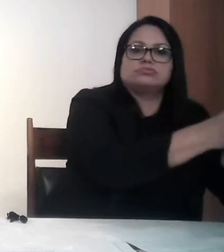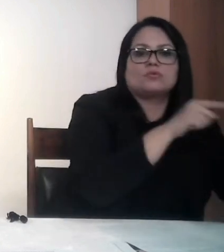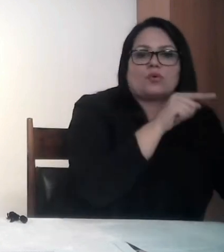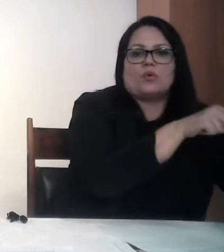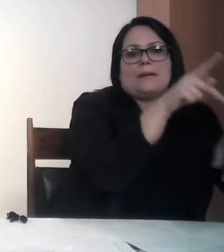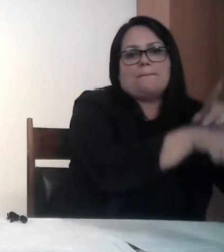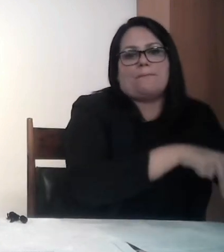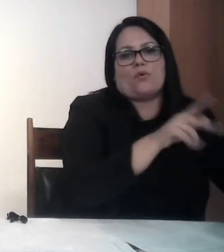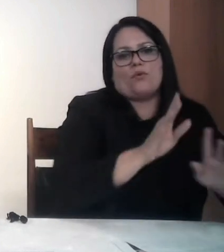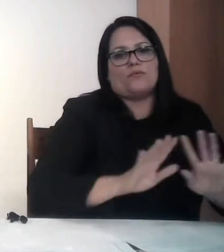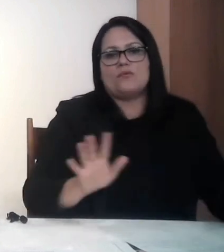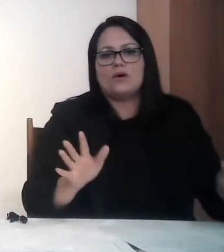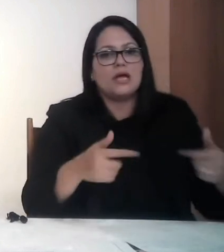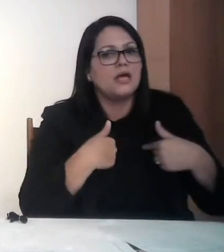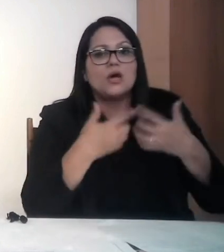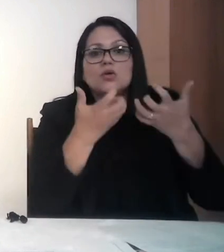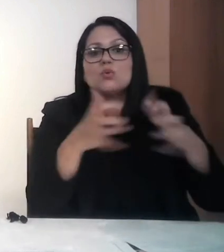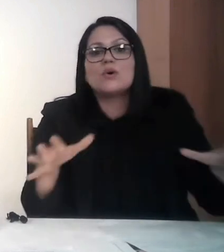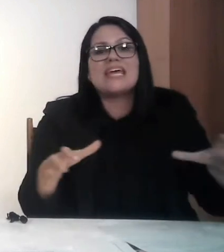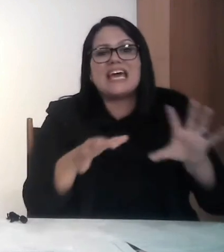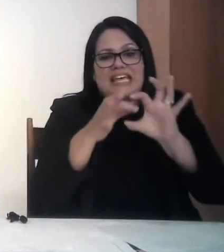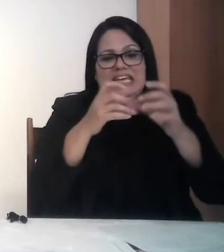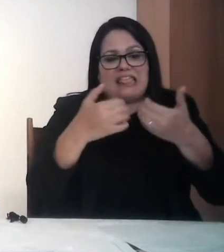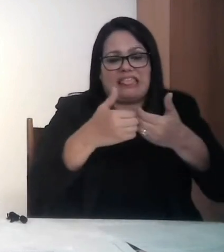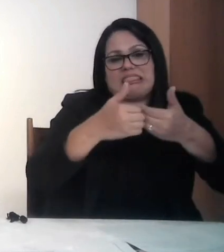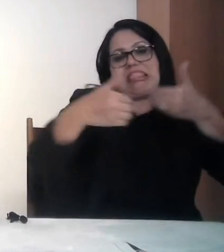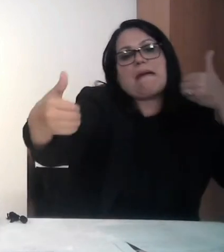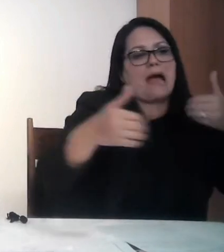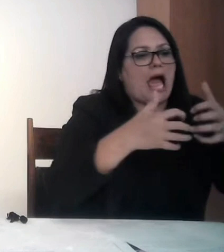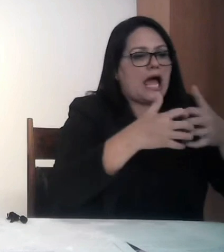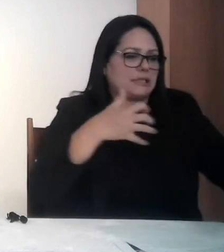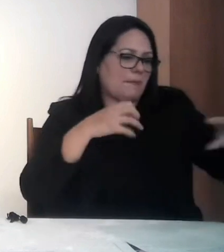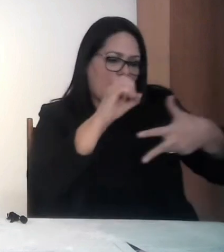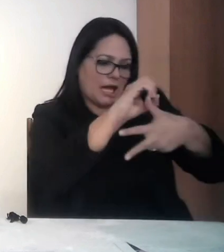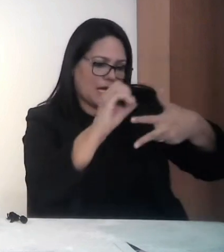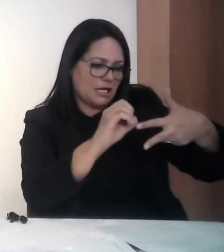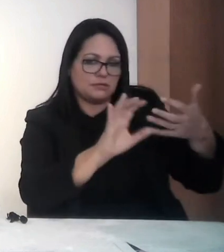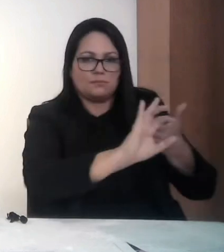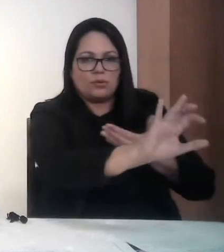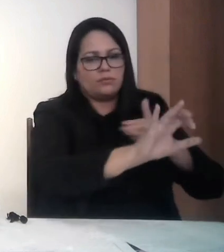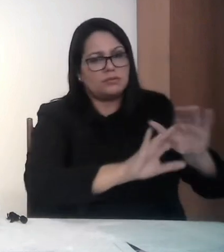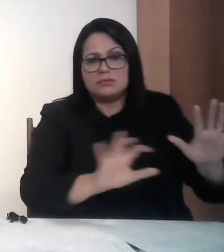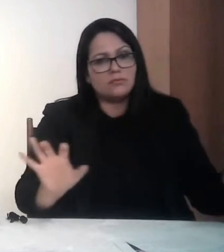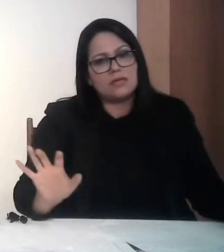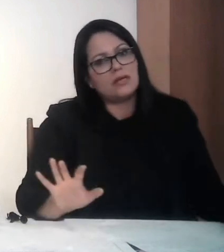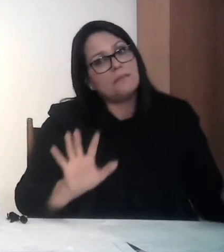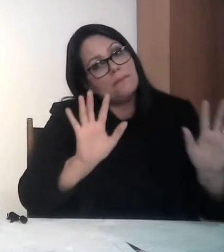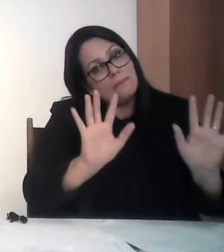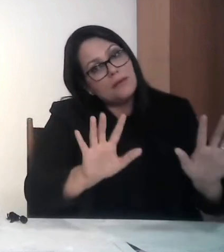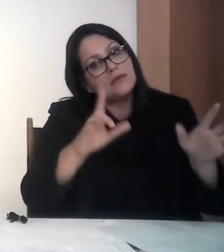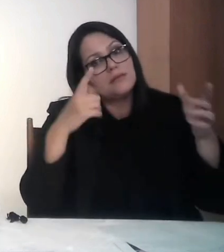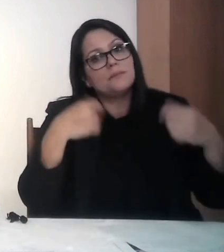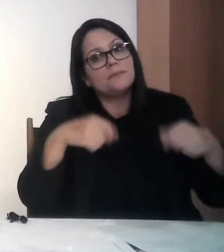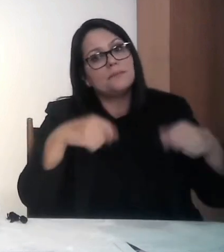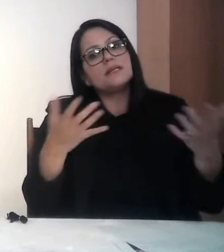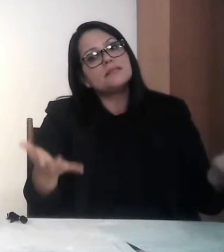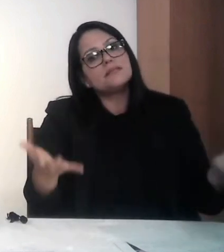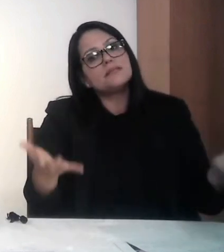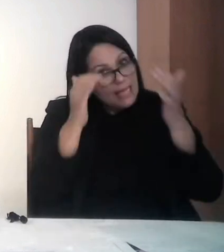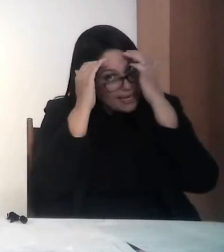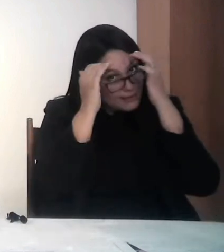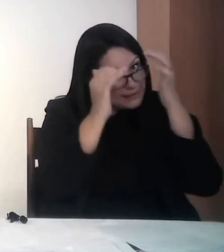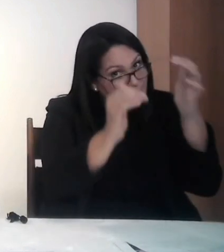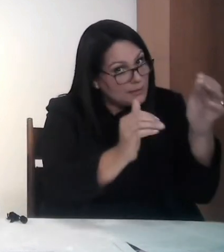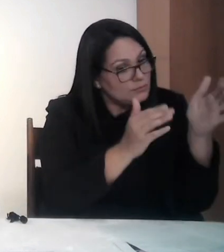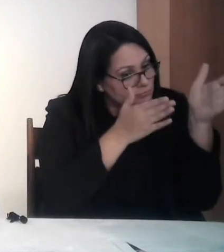queremos, nem trabalhamos por ruptura, nem sonhamos com isso. Agora, por outro lado, nós devemos a lealdade ao povo